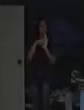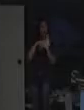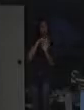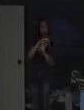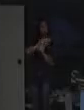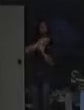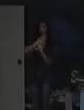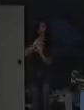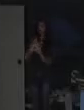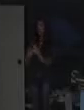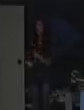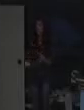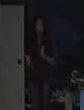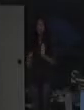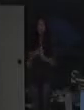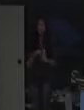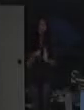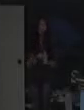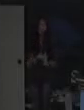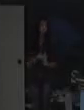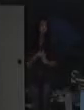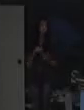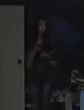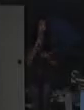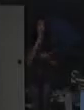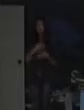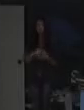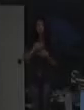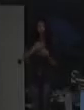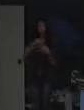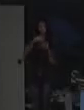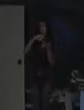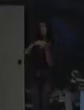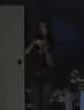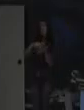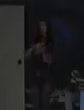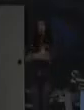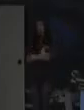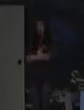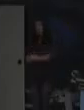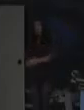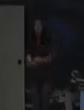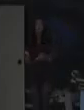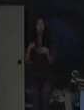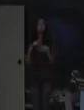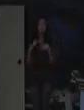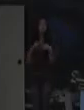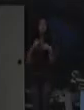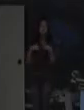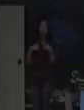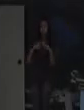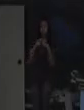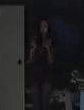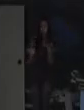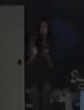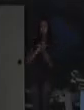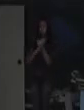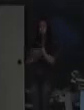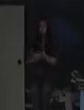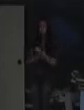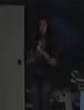áreas abandonadas, como construção de um centro cultural, área de recreação, esporte, lazer,